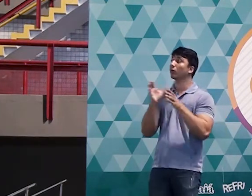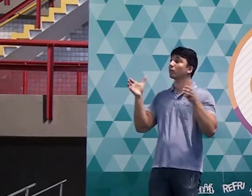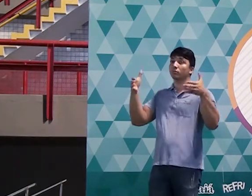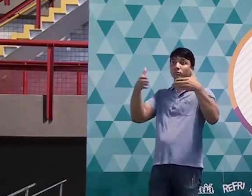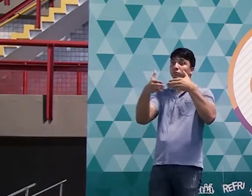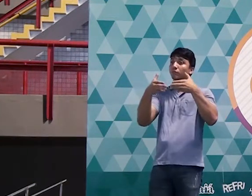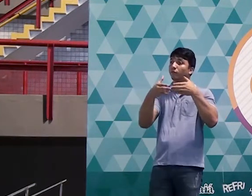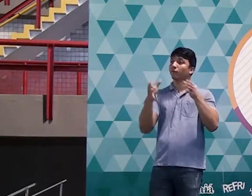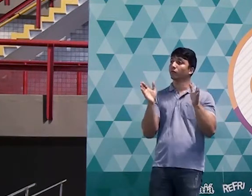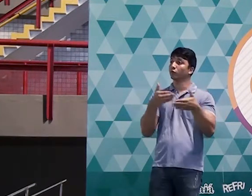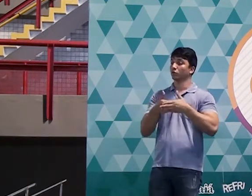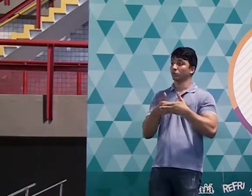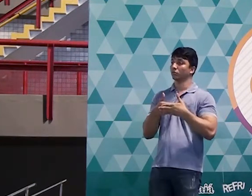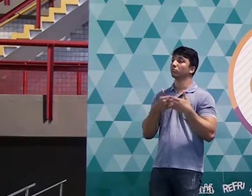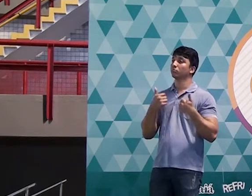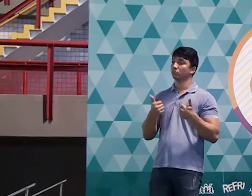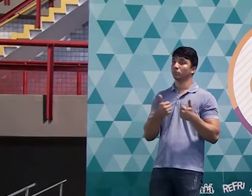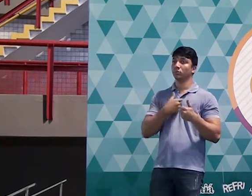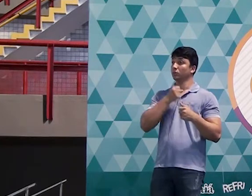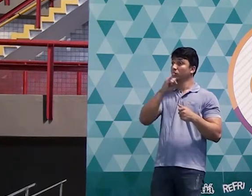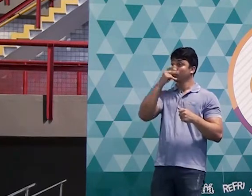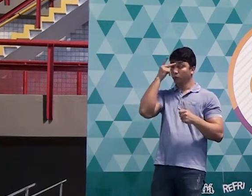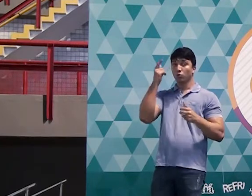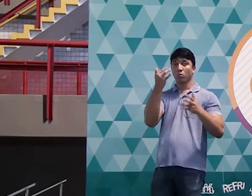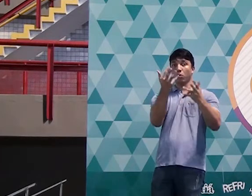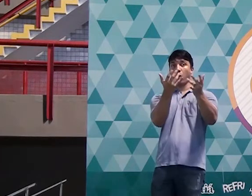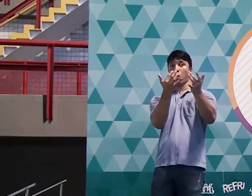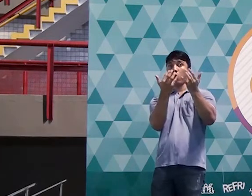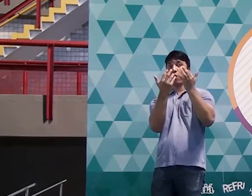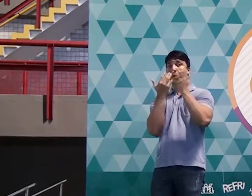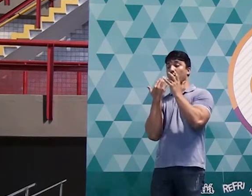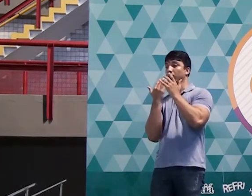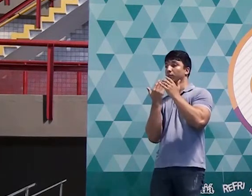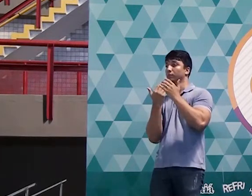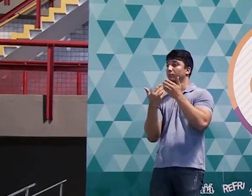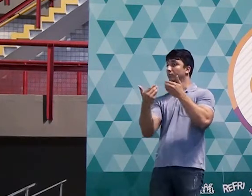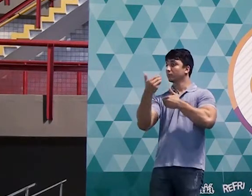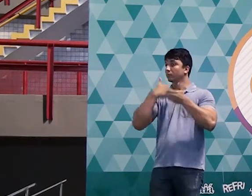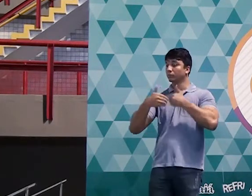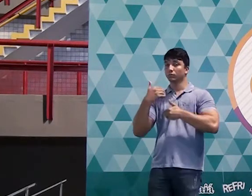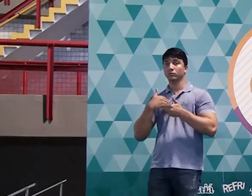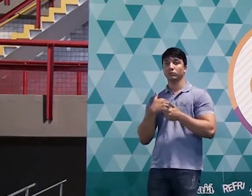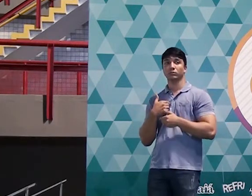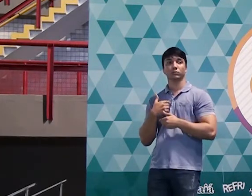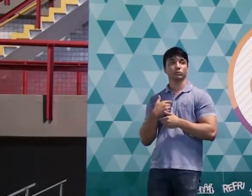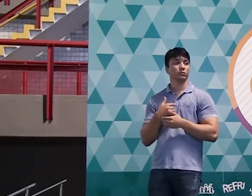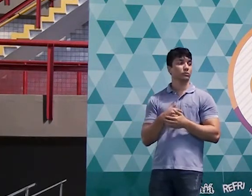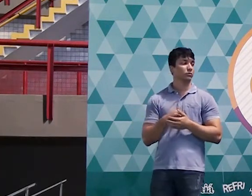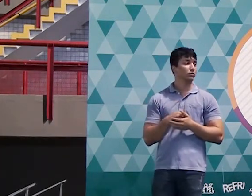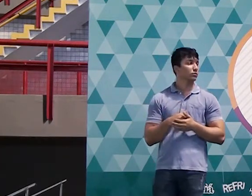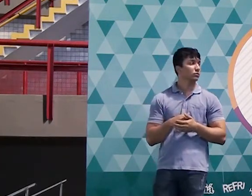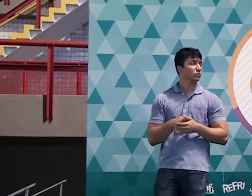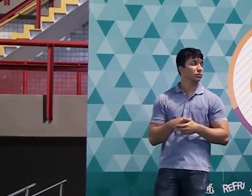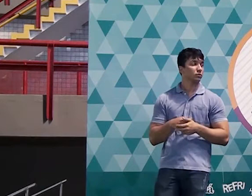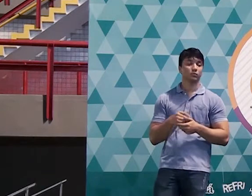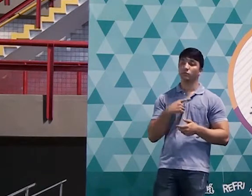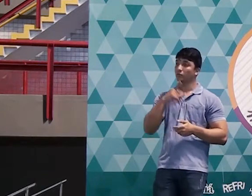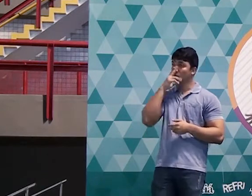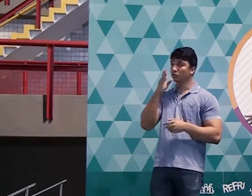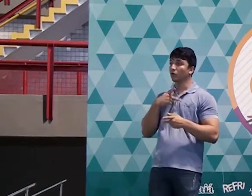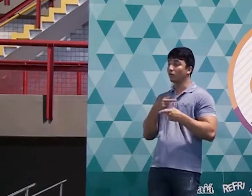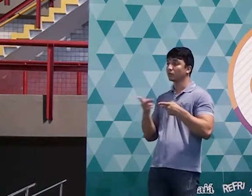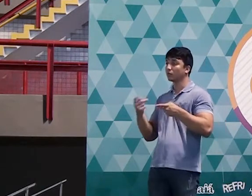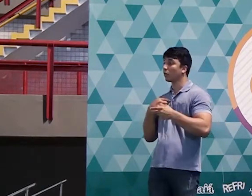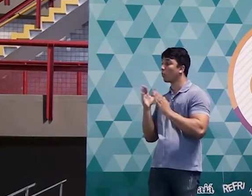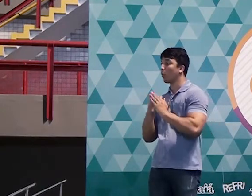muro. Então fica difícil que o inimigo destrua o portão e a gente só sair aqui, tio. Eu tava só visitando, eu